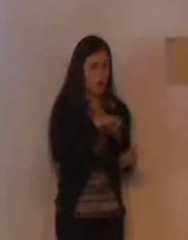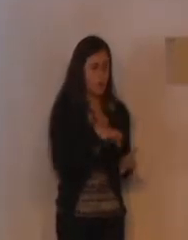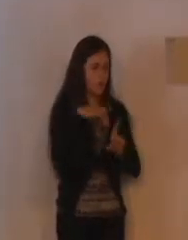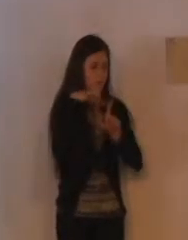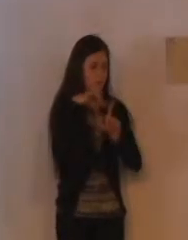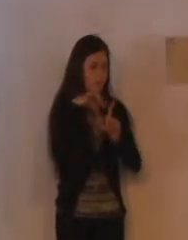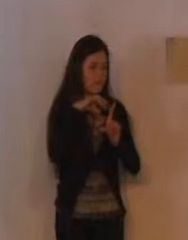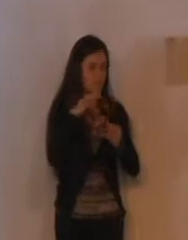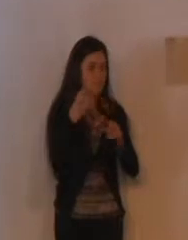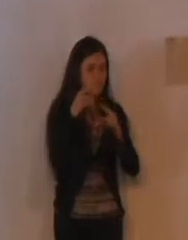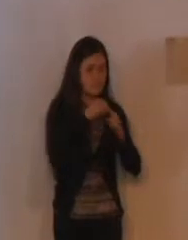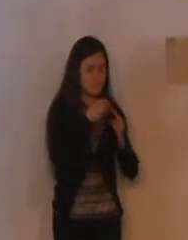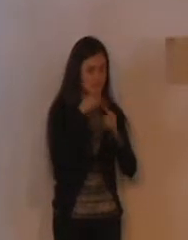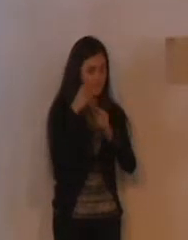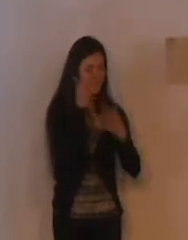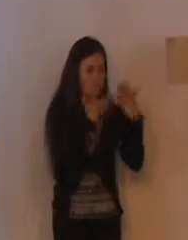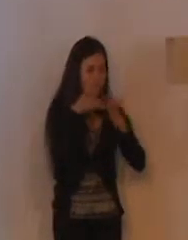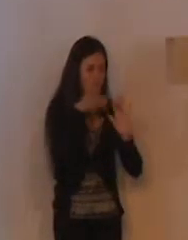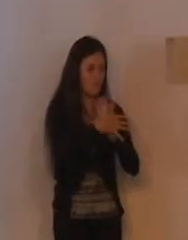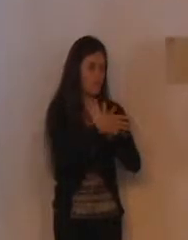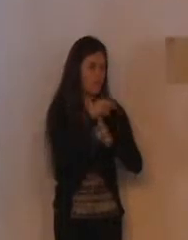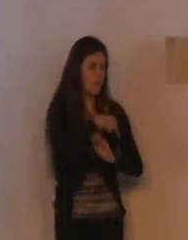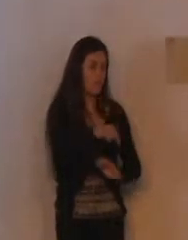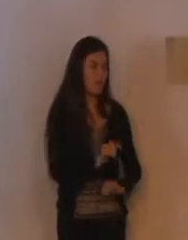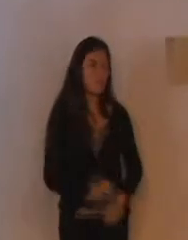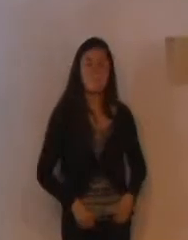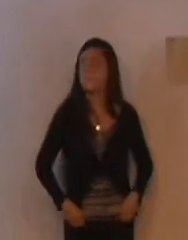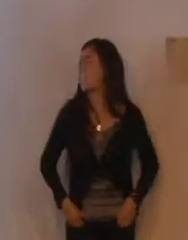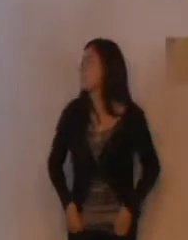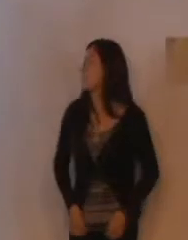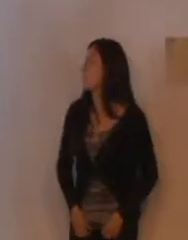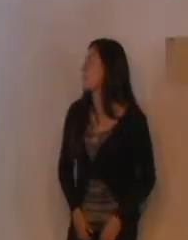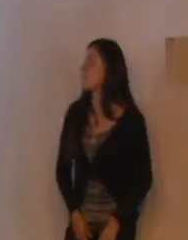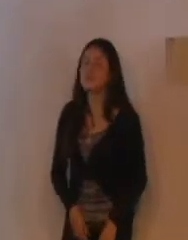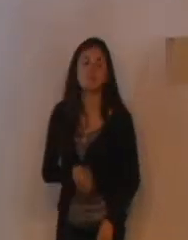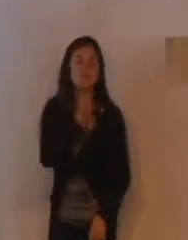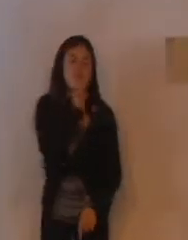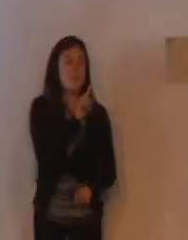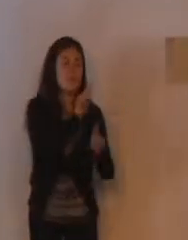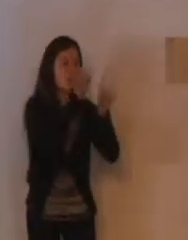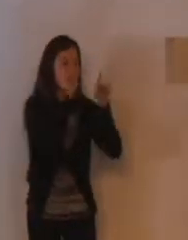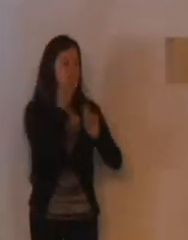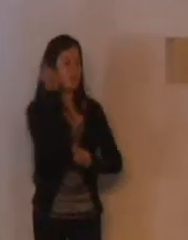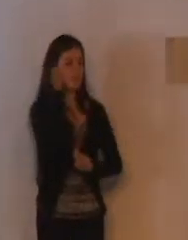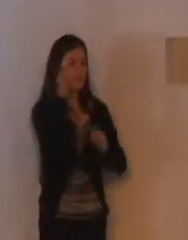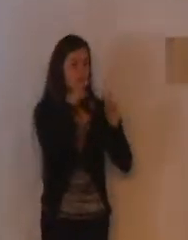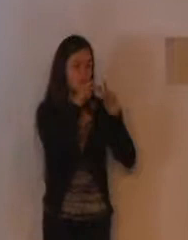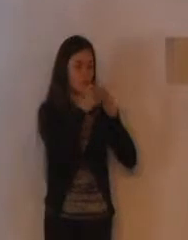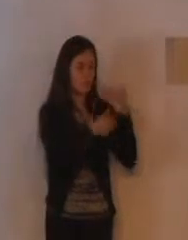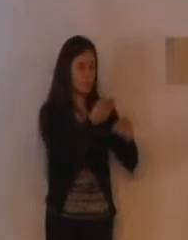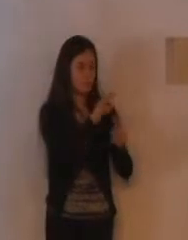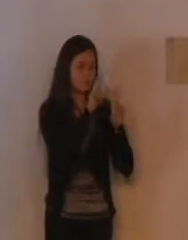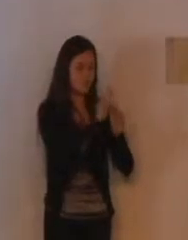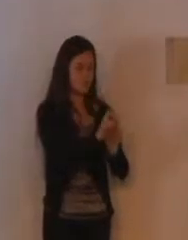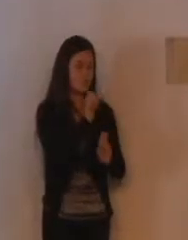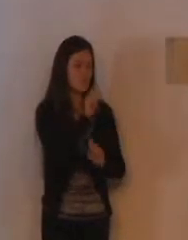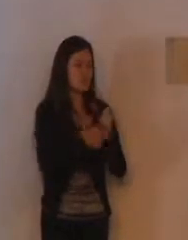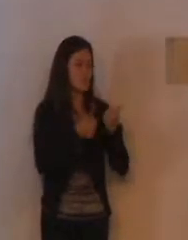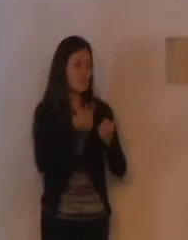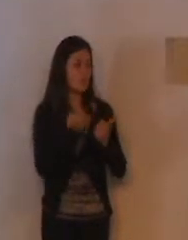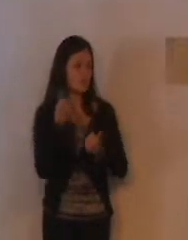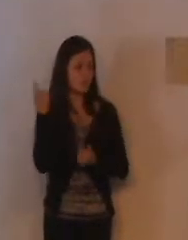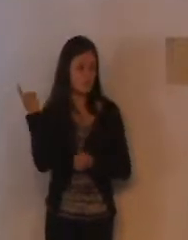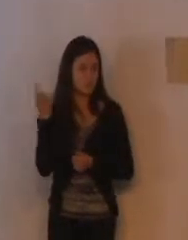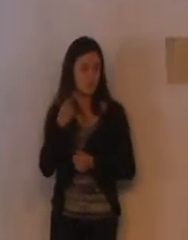posgrados con la especialización. Pues la pregunta que orientó pues el proceso de la investigación fue